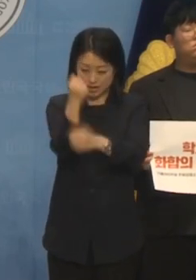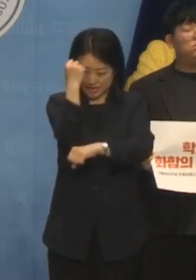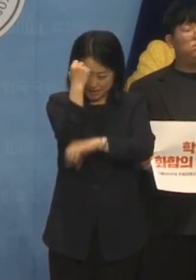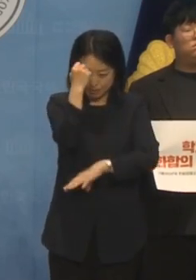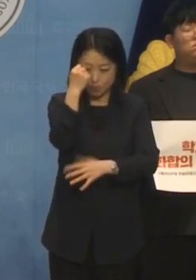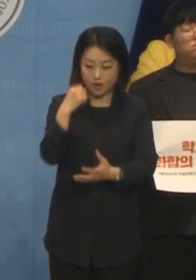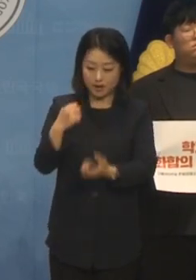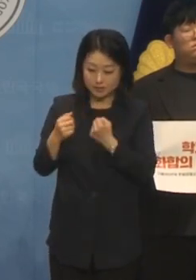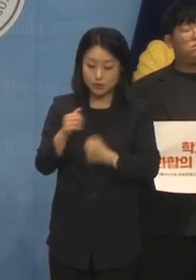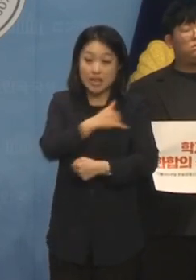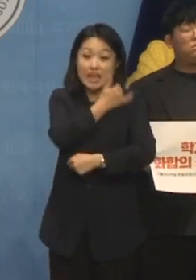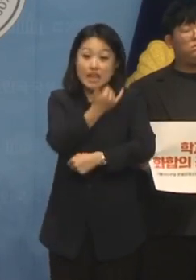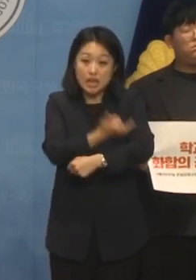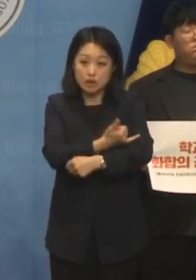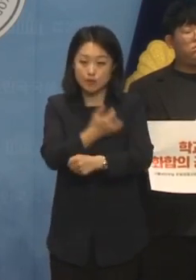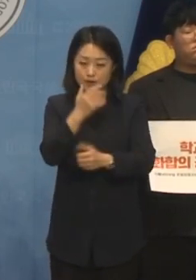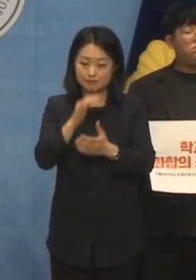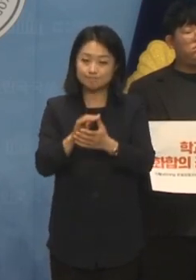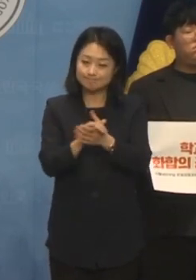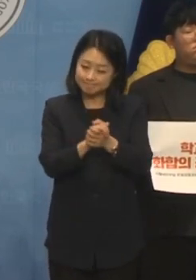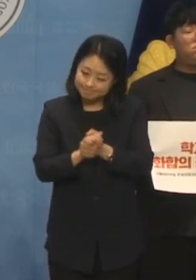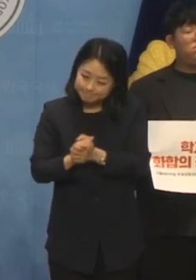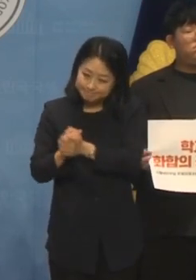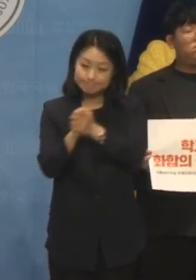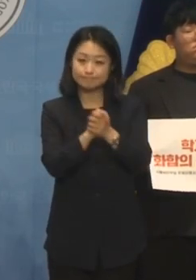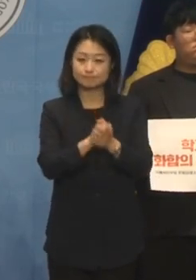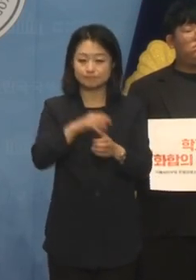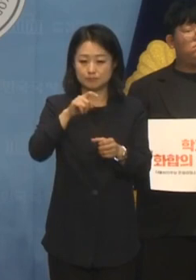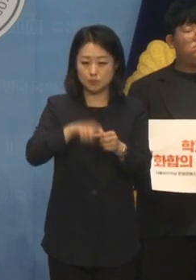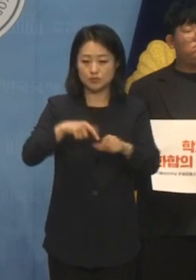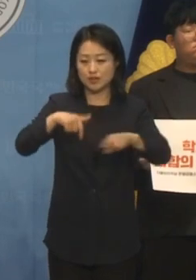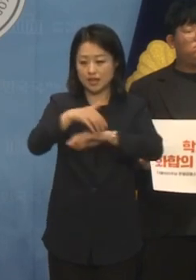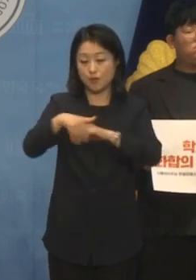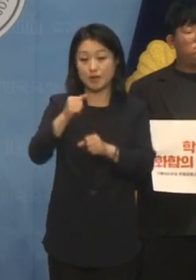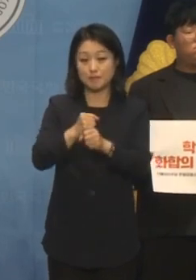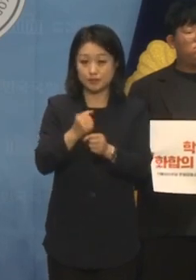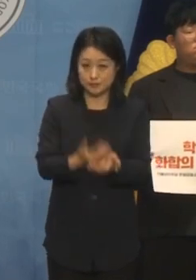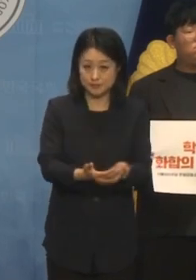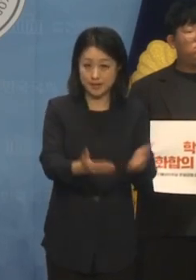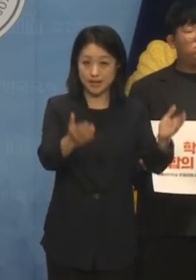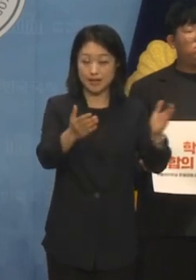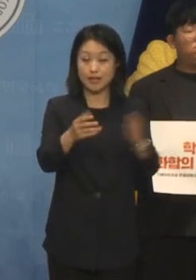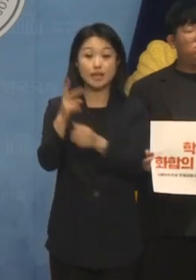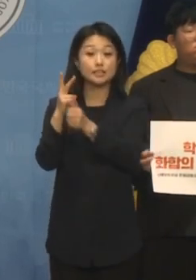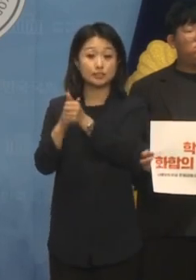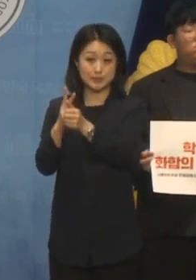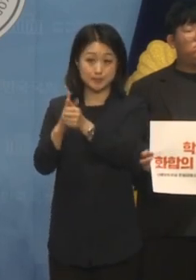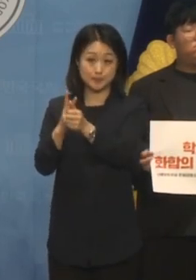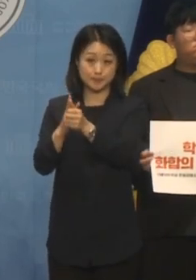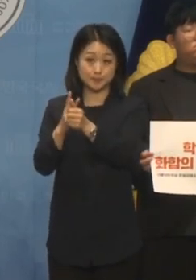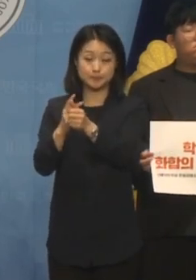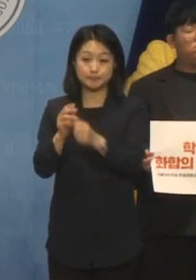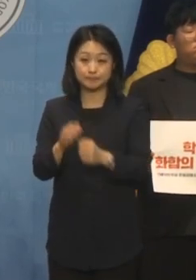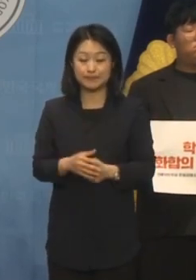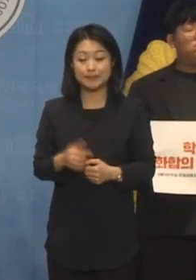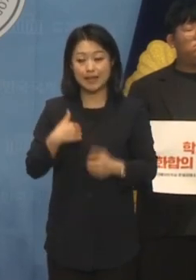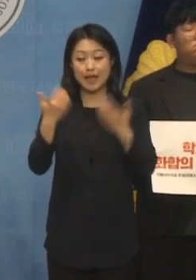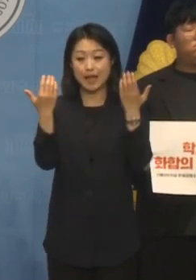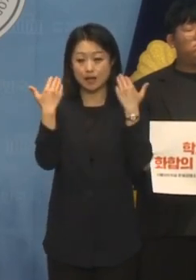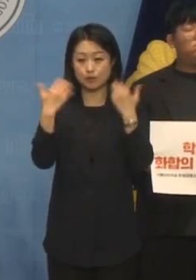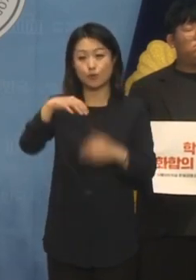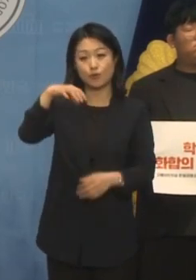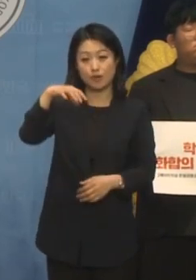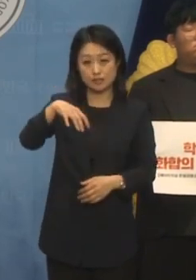인권 친화적인 정책들을 펼칠 수 있었습니다. 선생님들 입장에서는 저도 사실 학교